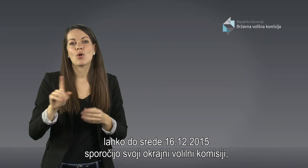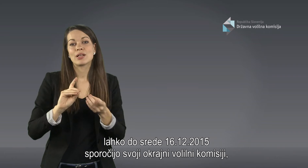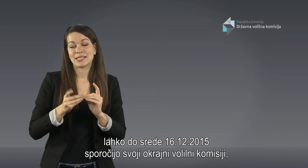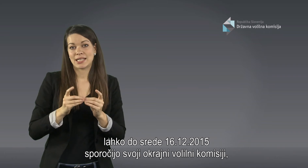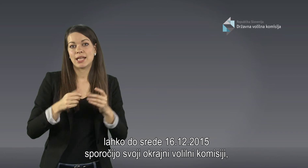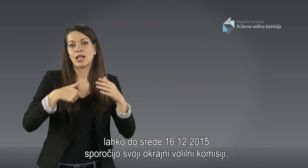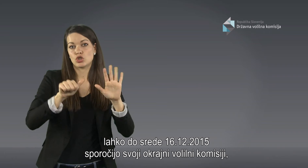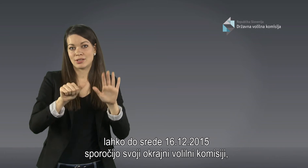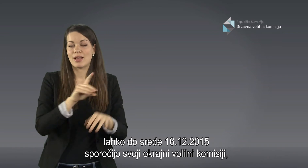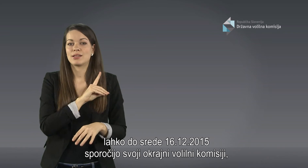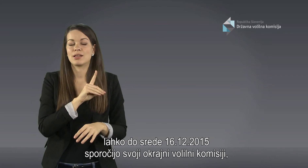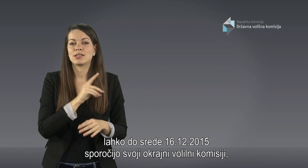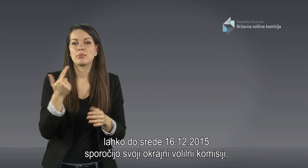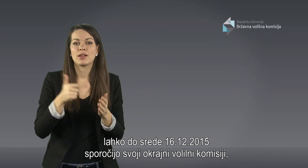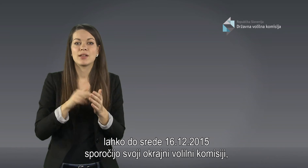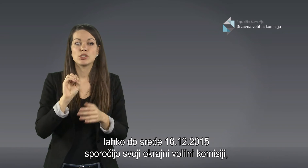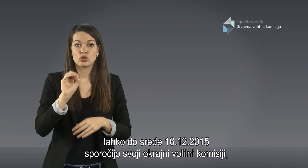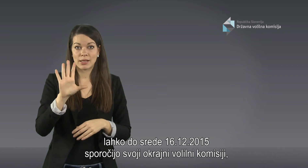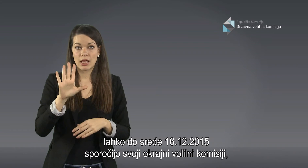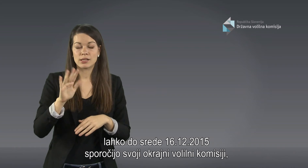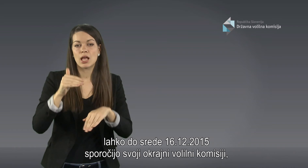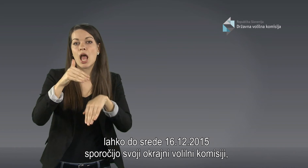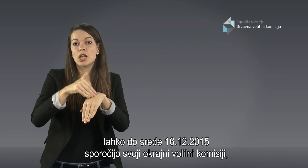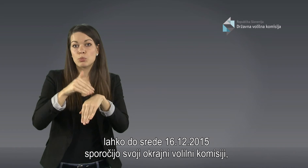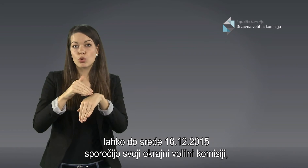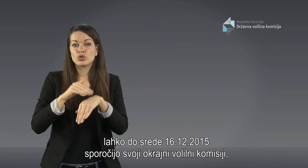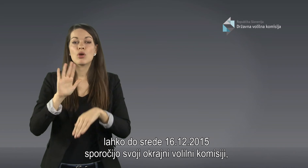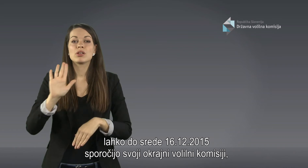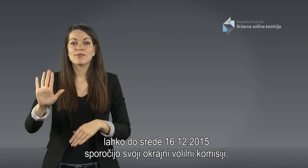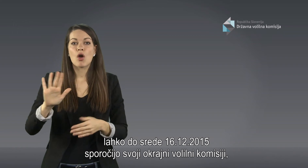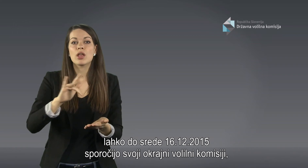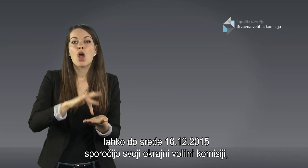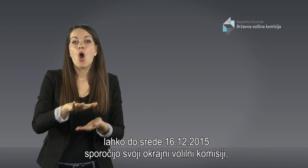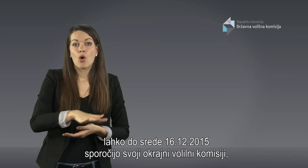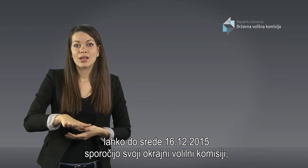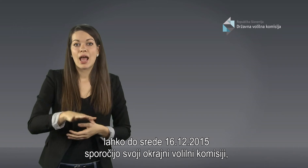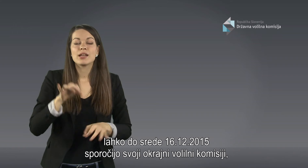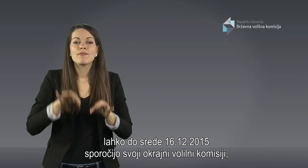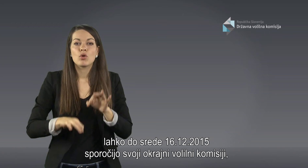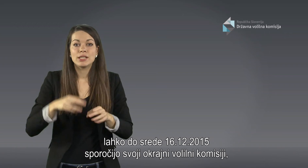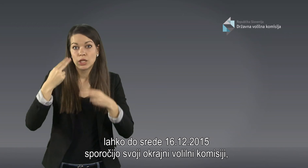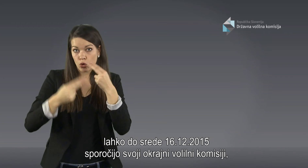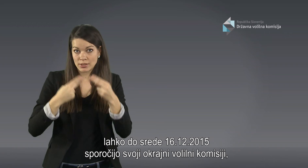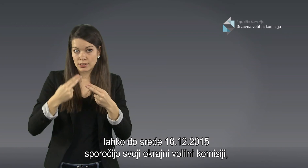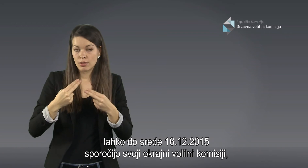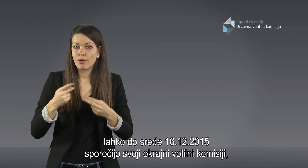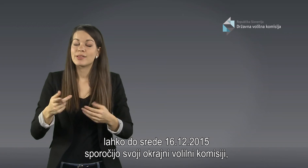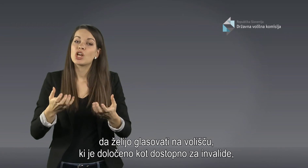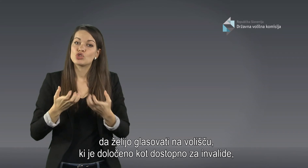16.12.2015 sporočijo svoji okrajni volilni komisiji, da želijo glasovati na volišču, ki je določeno kot dostopno